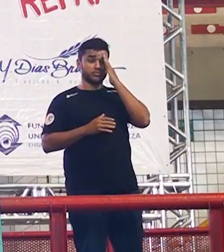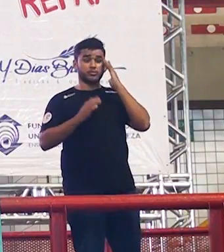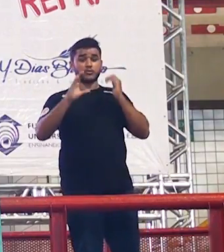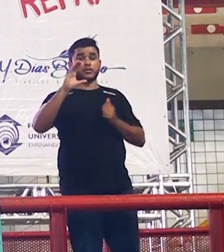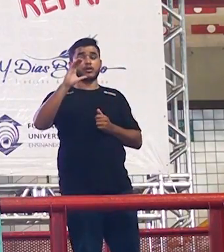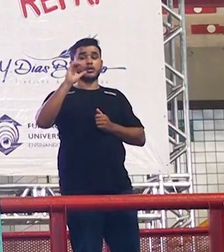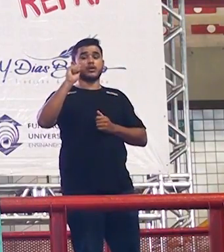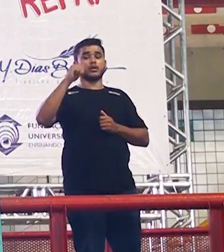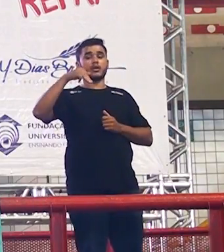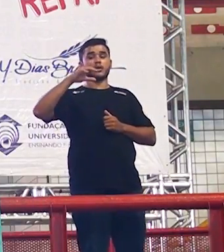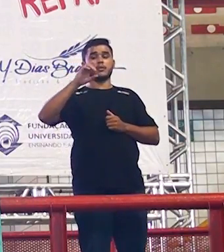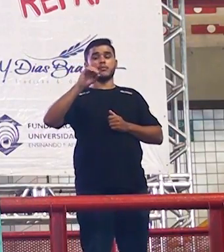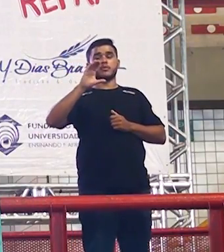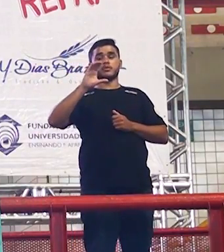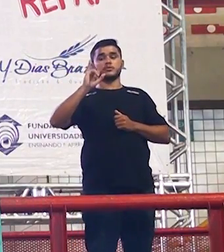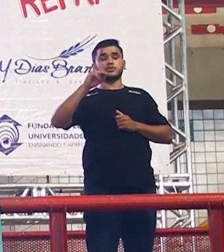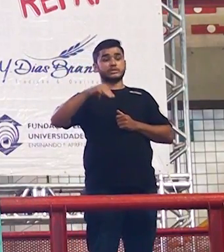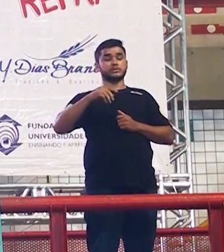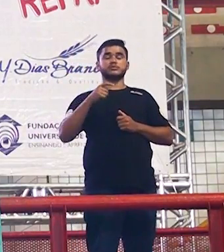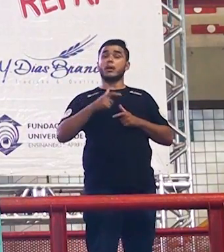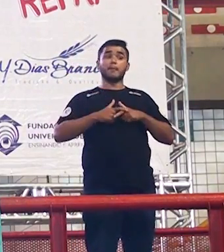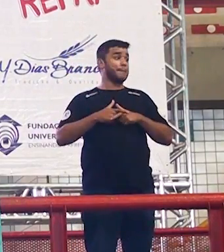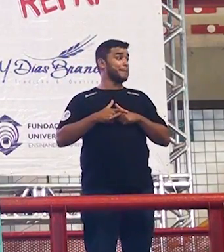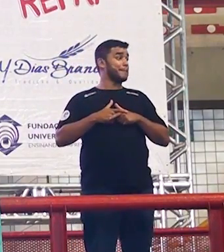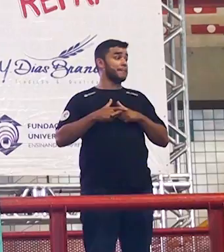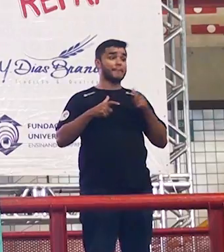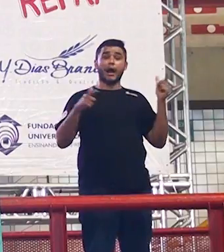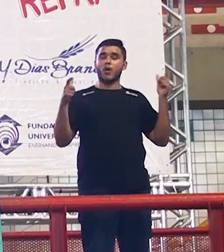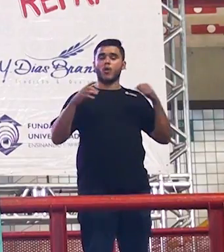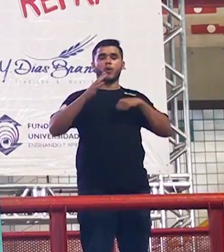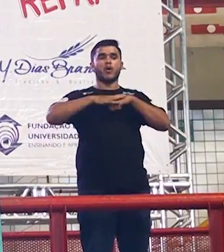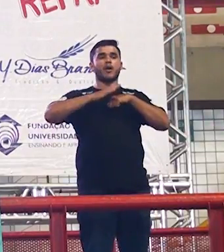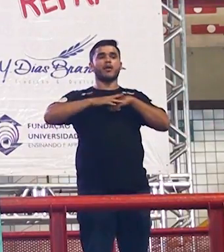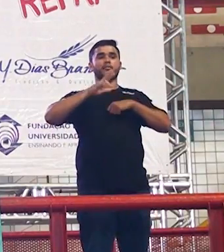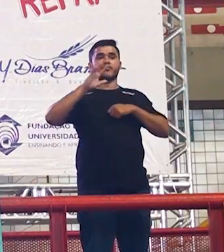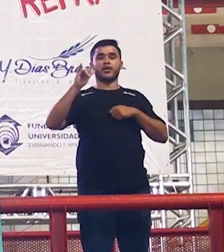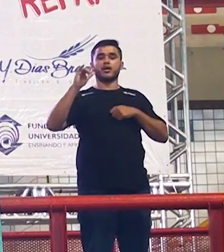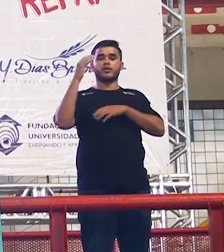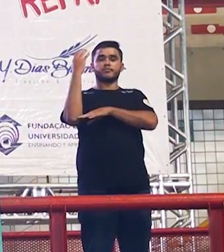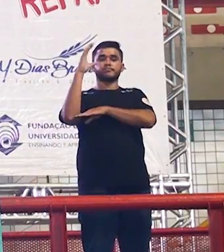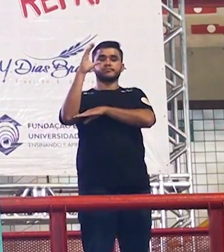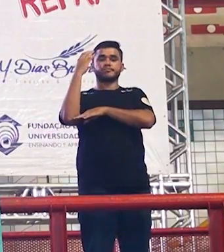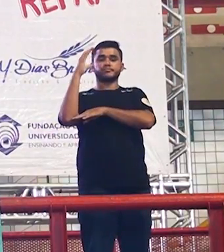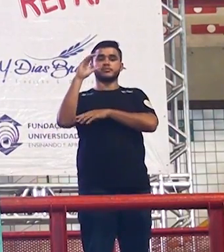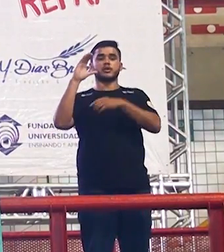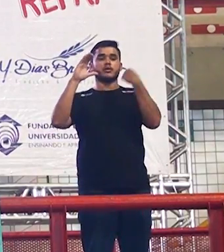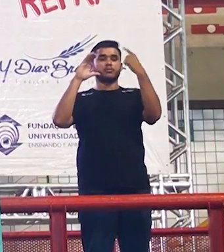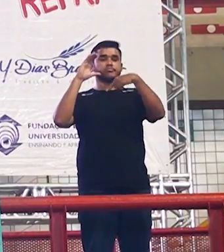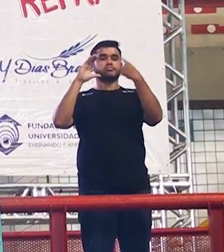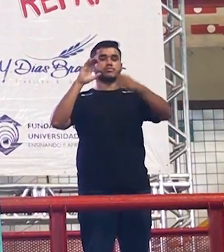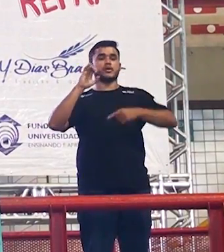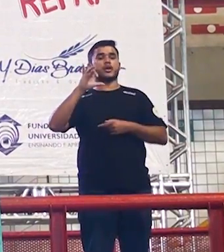Camusim, tá? Camusim. É onde há um maior parque eólico instalado no Ceará.